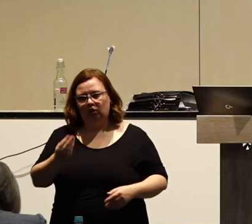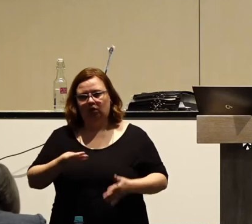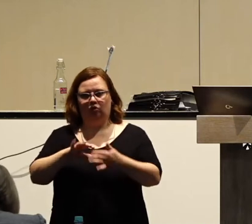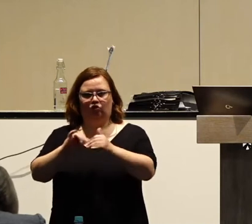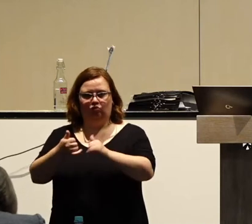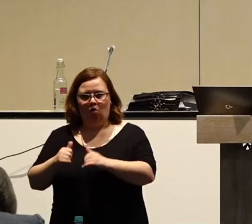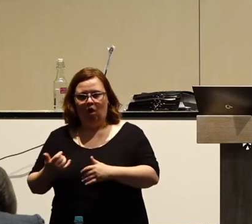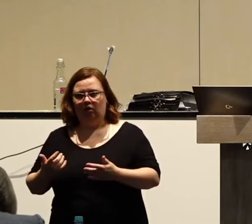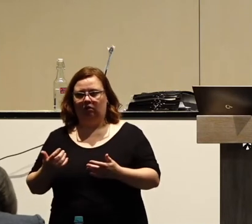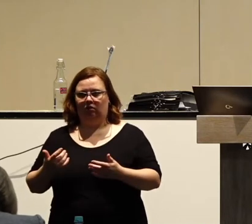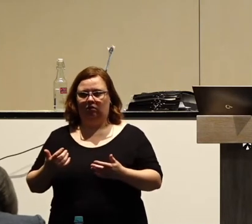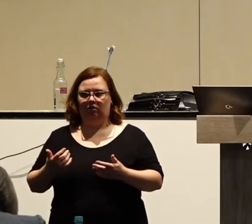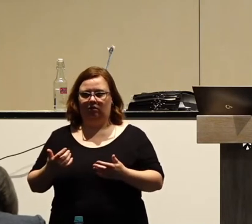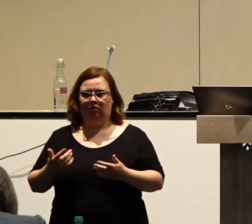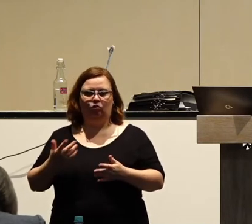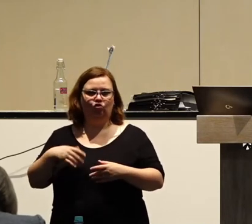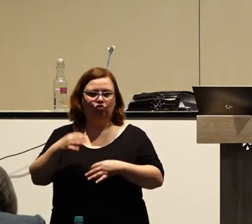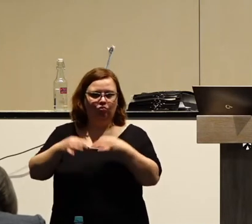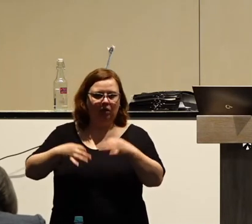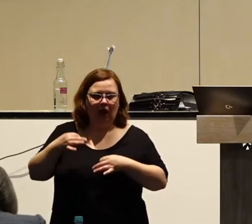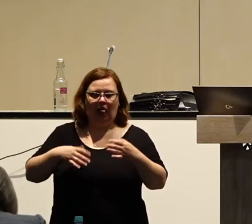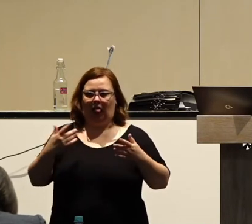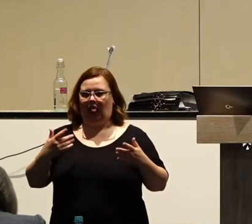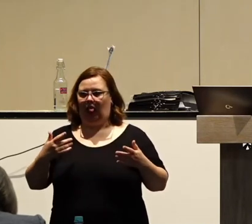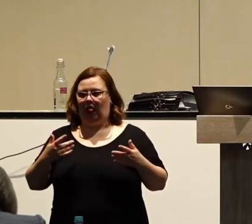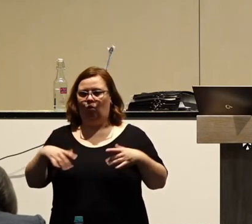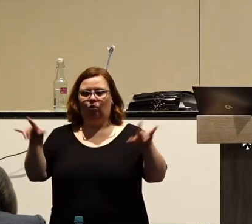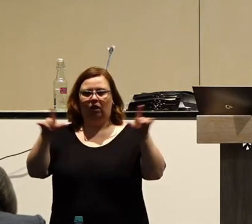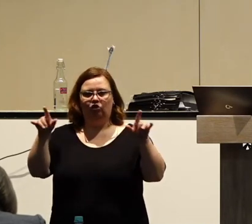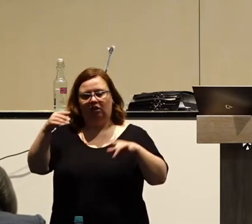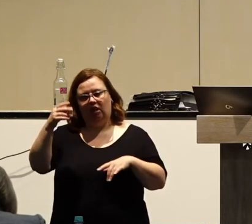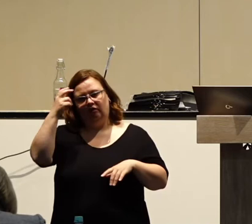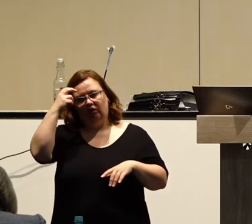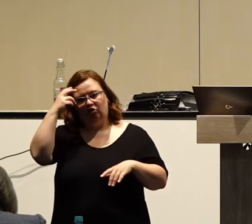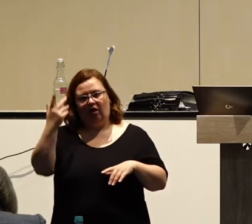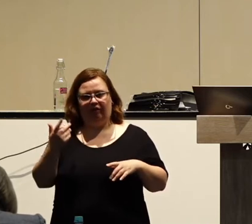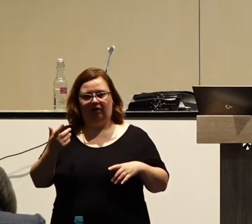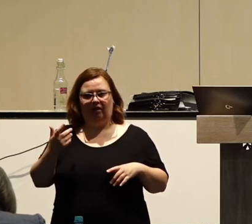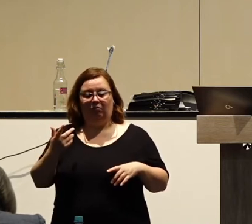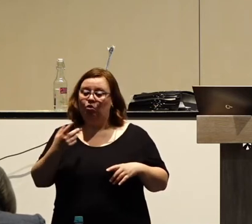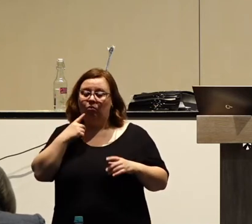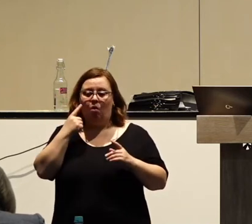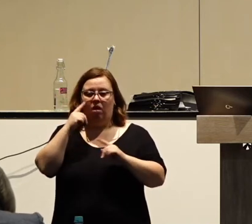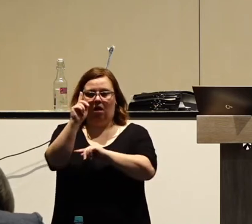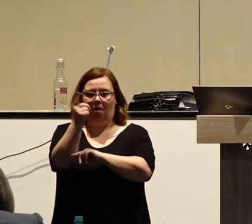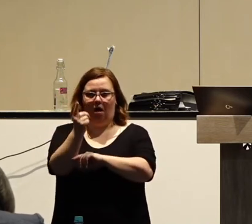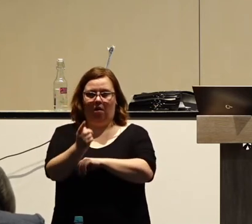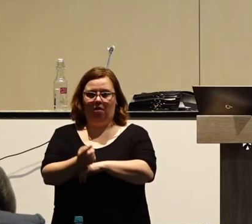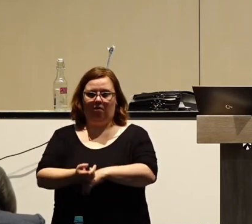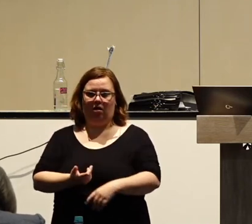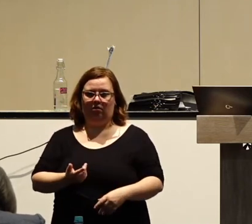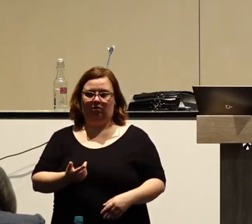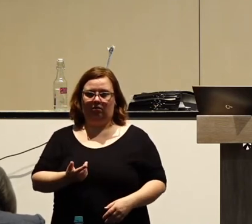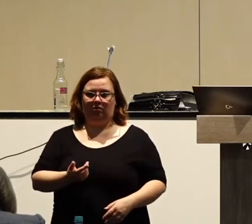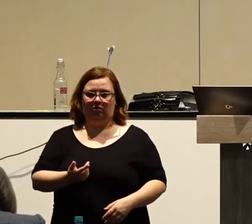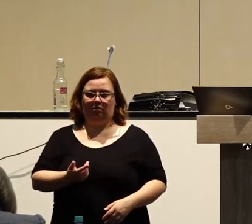vielleicht Sport, darstellendes Spiel oder gesellschaftswissenschaftliche Fächer, dass diese jetzt fast